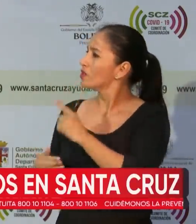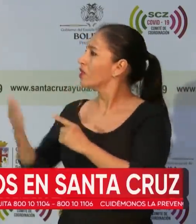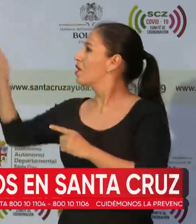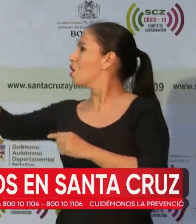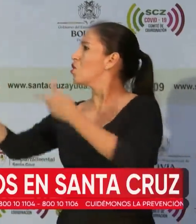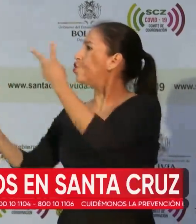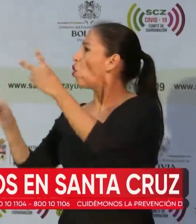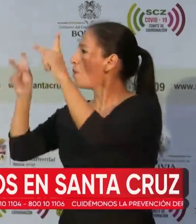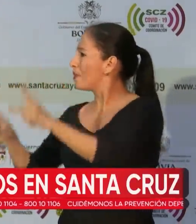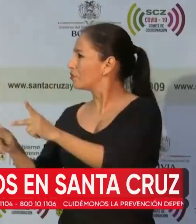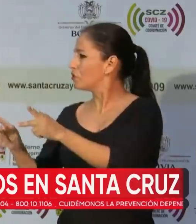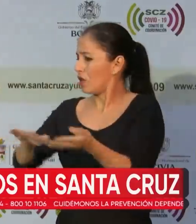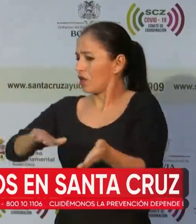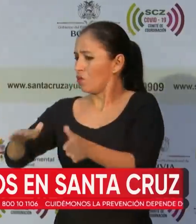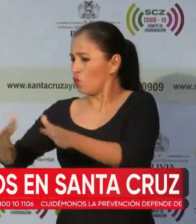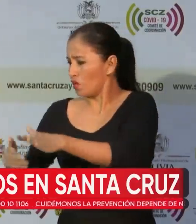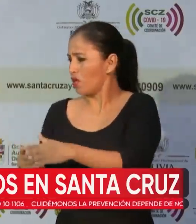Doctor.